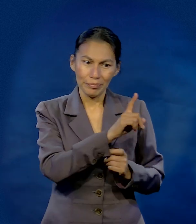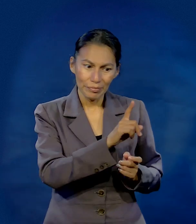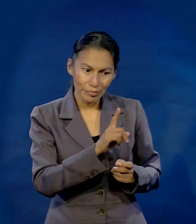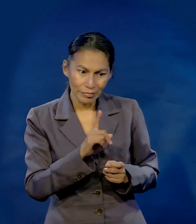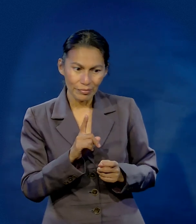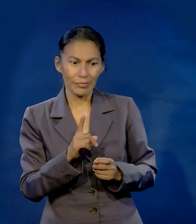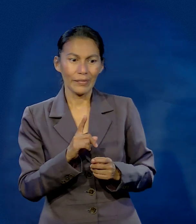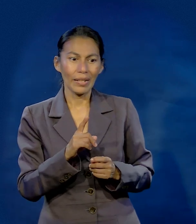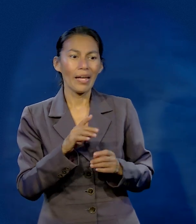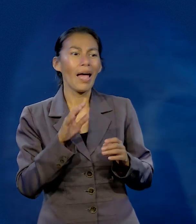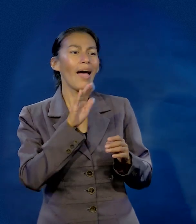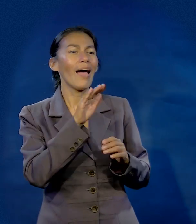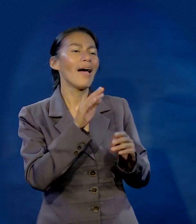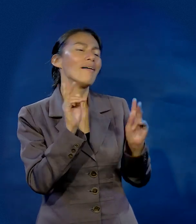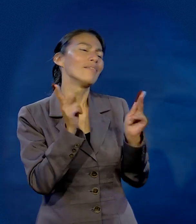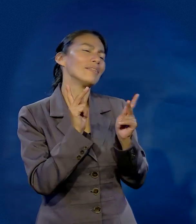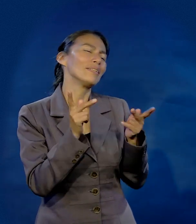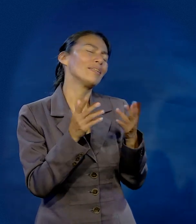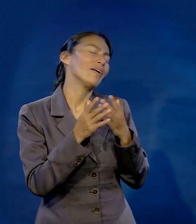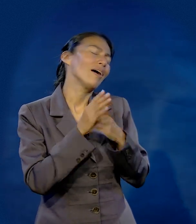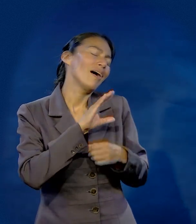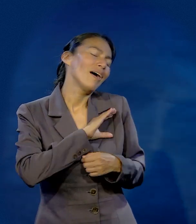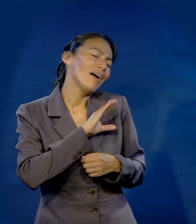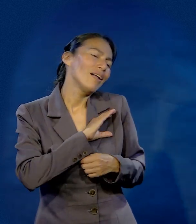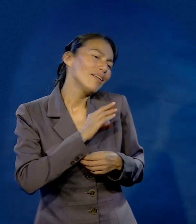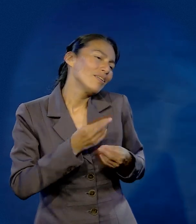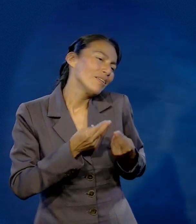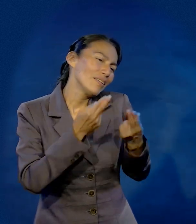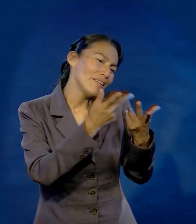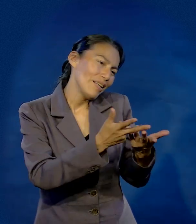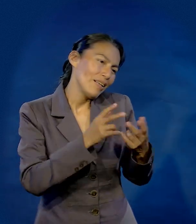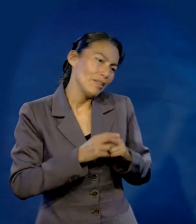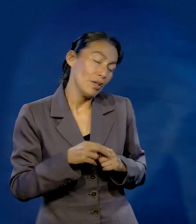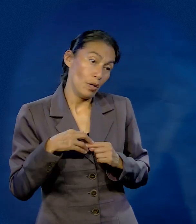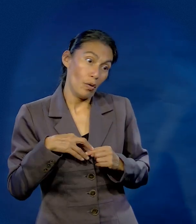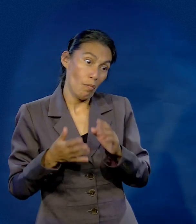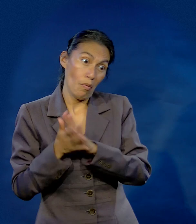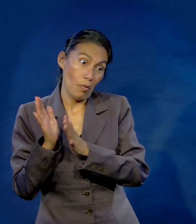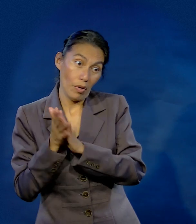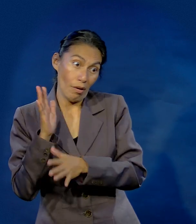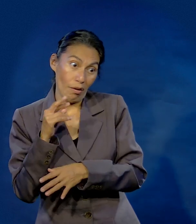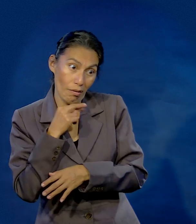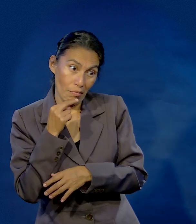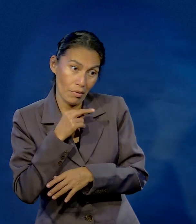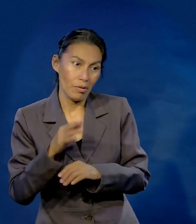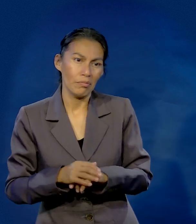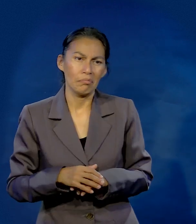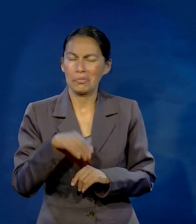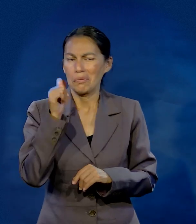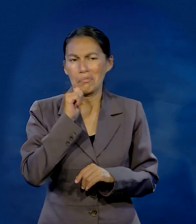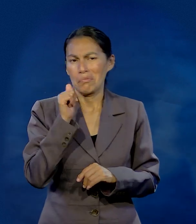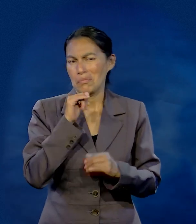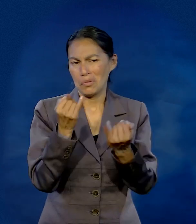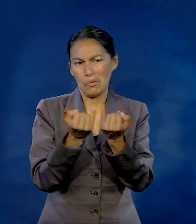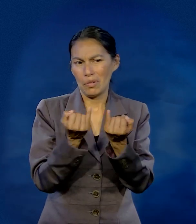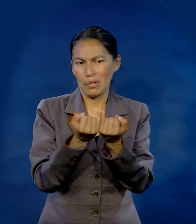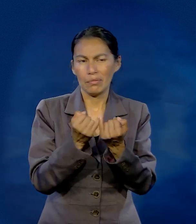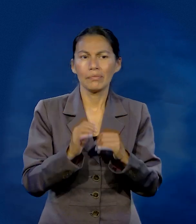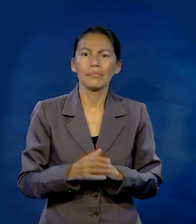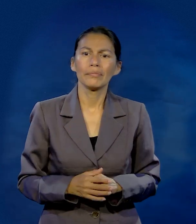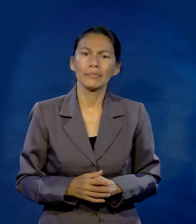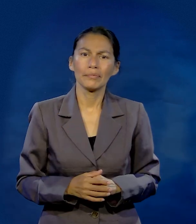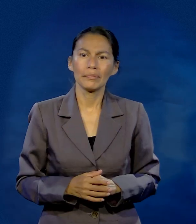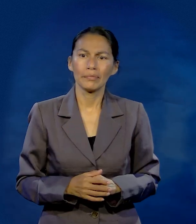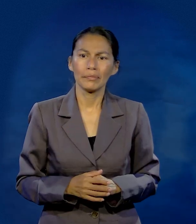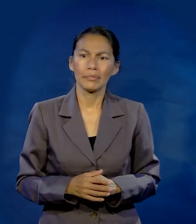vengo cinco minutos me bajo entro a la casa los busco me dice mi esposa dónde vas Ahorita vengo ahorita vengo Nomás aquí